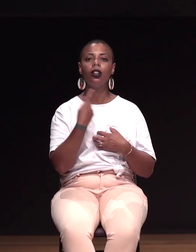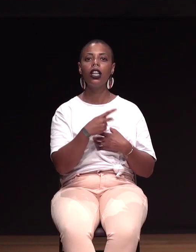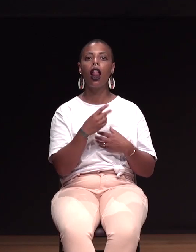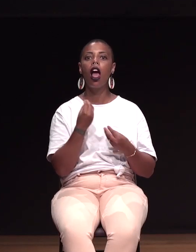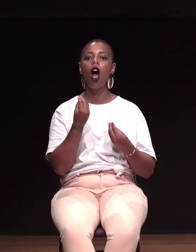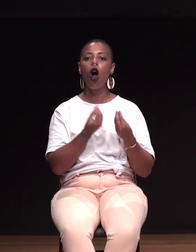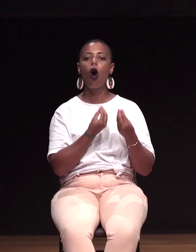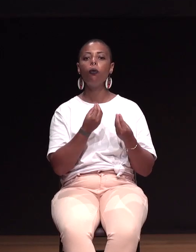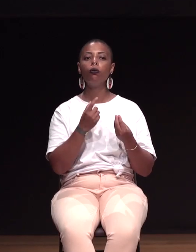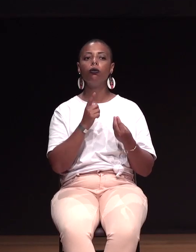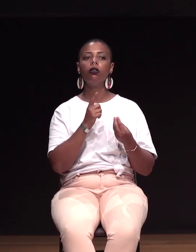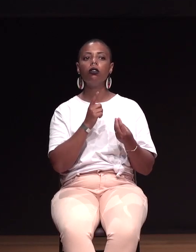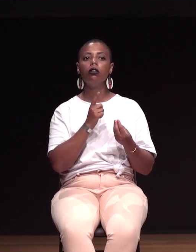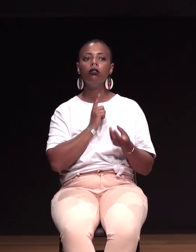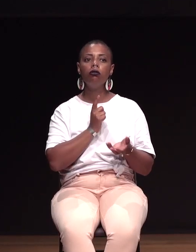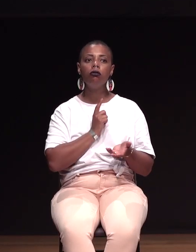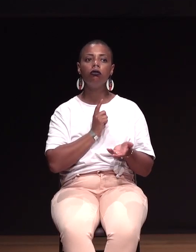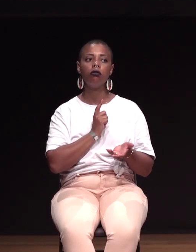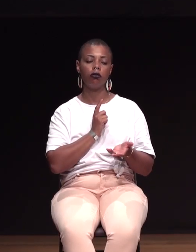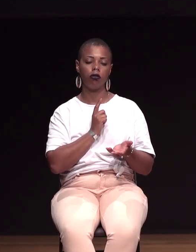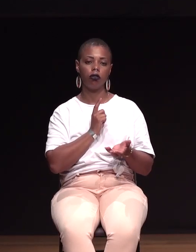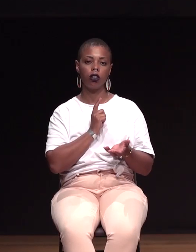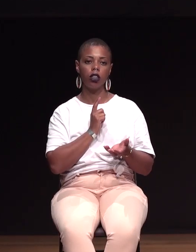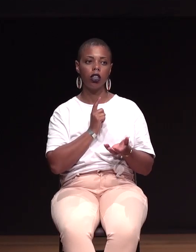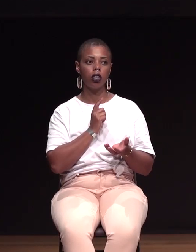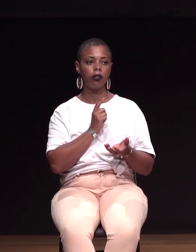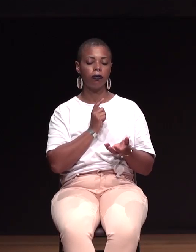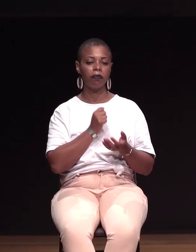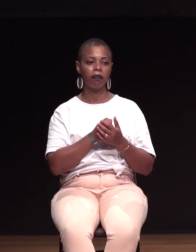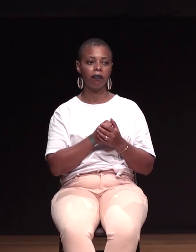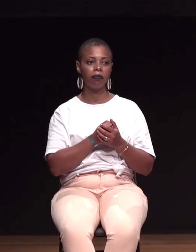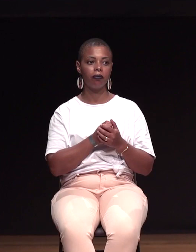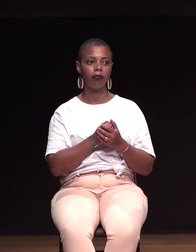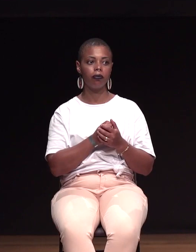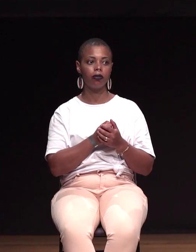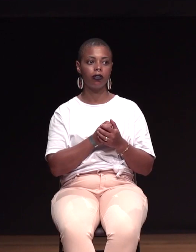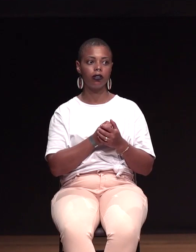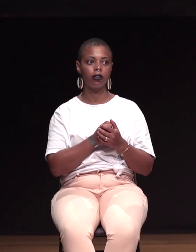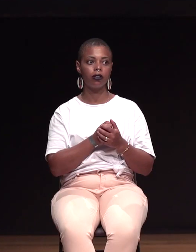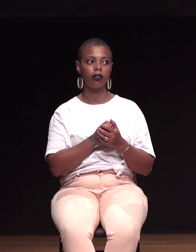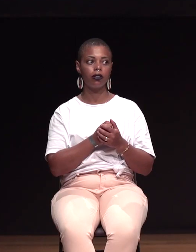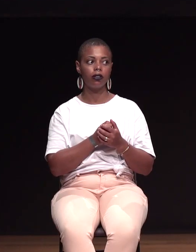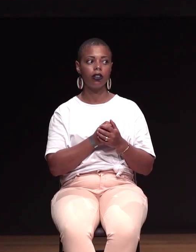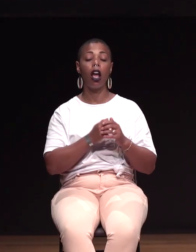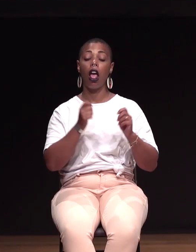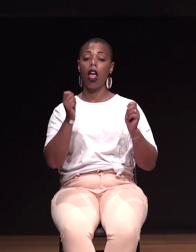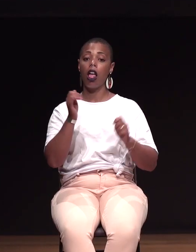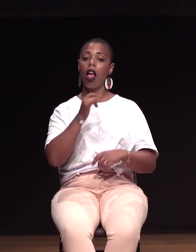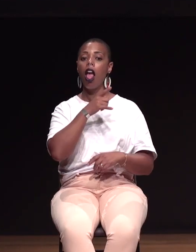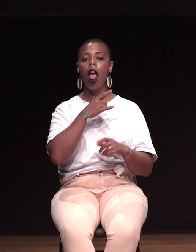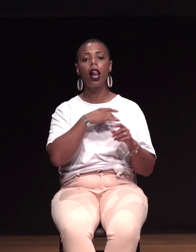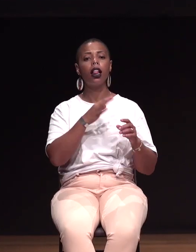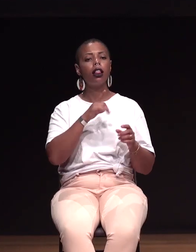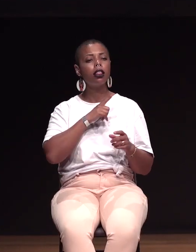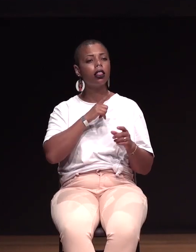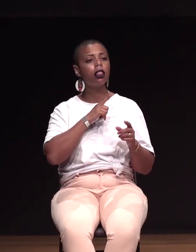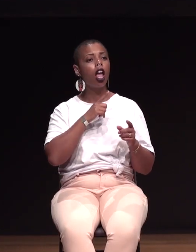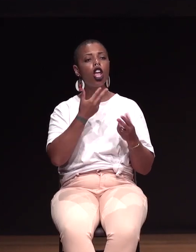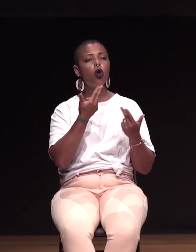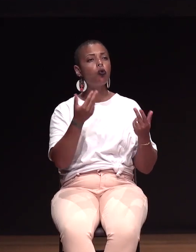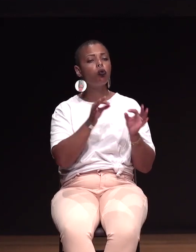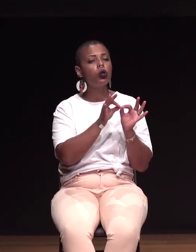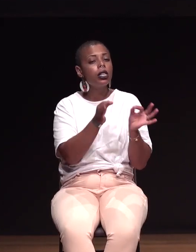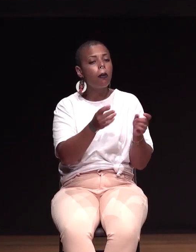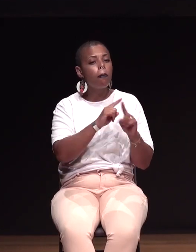pungente, e ao mesmo tempo ela cria imagens que você isso, assim, você consegue fazer uma série de discussões que vão muito